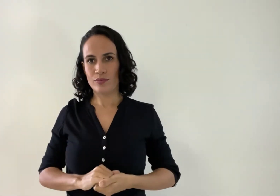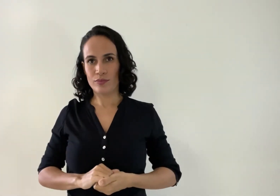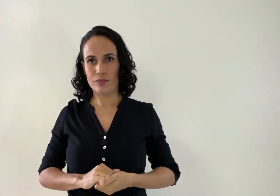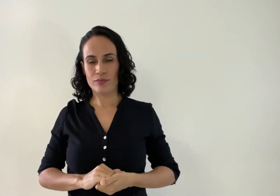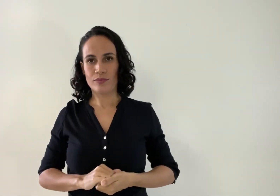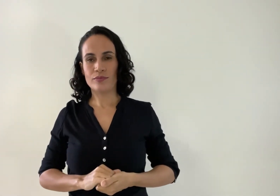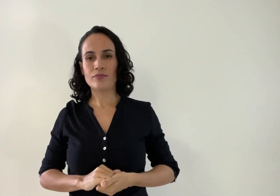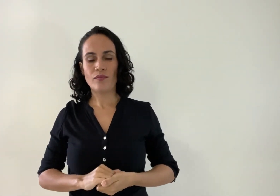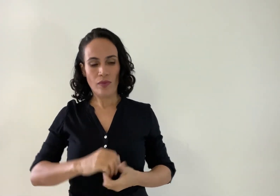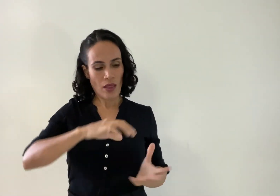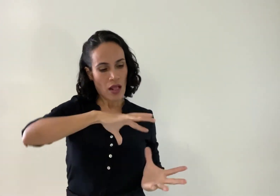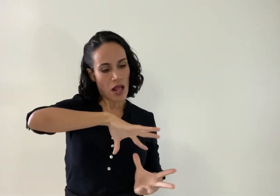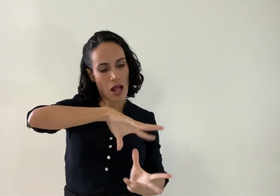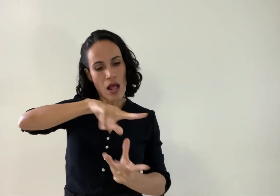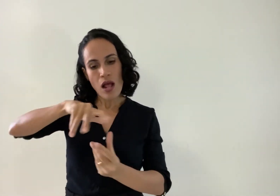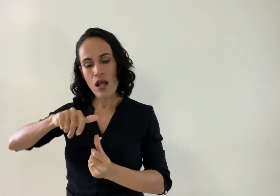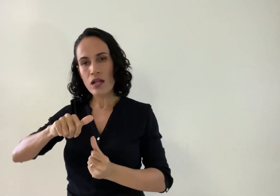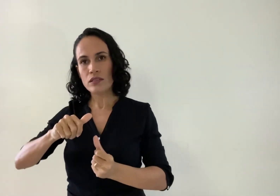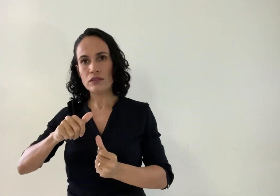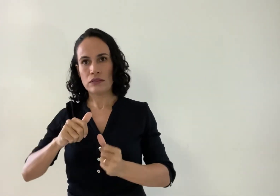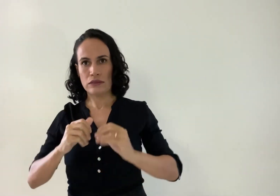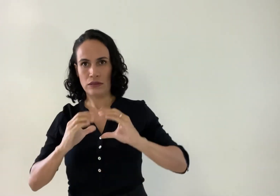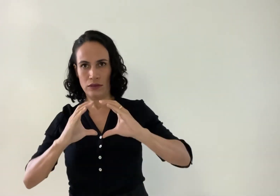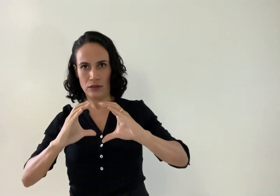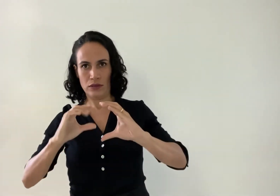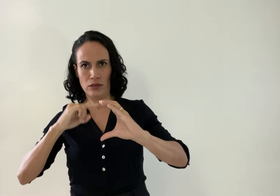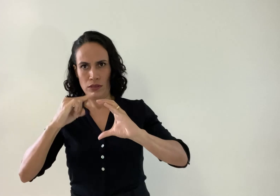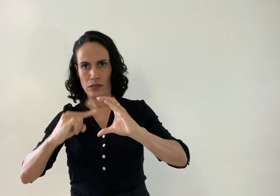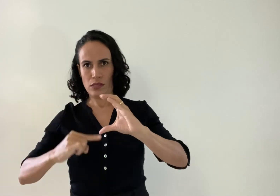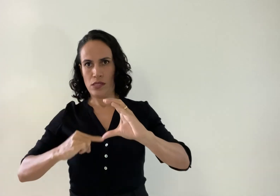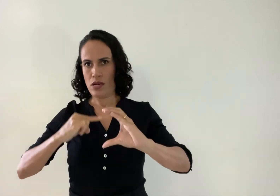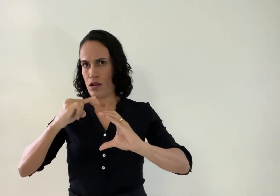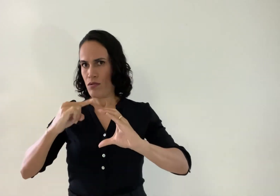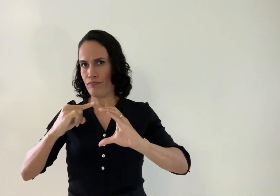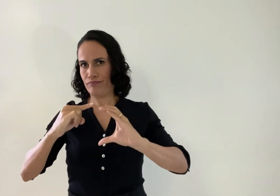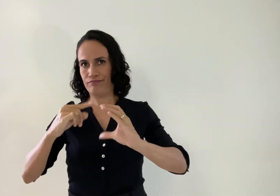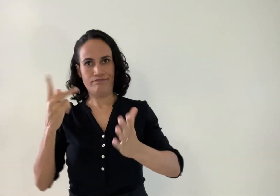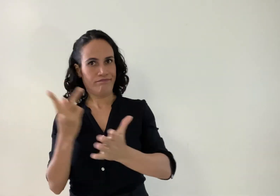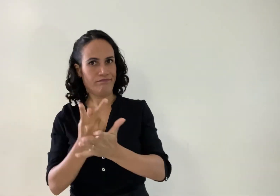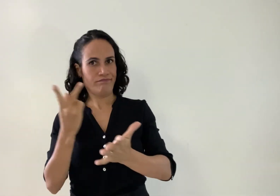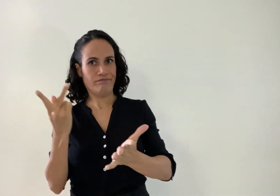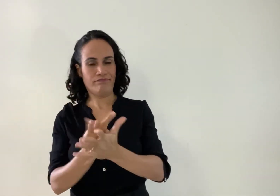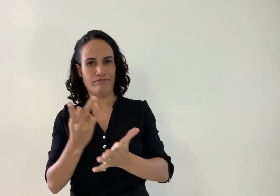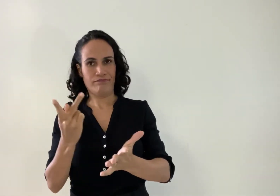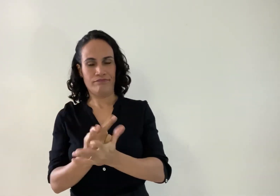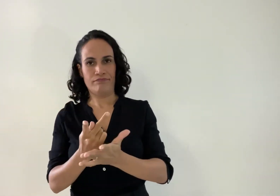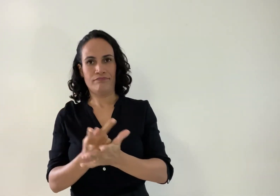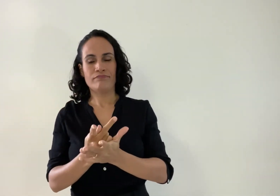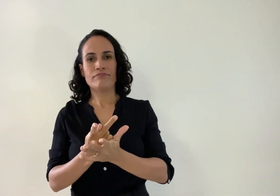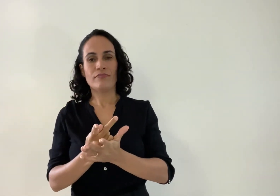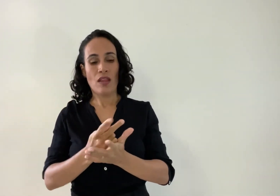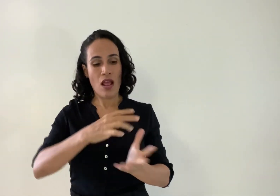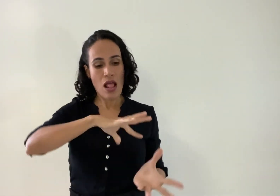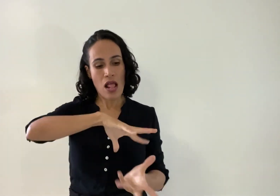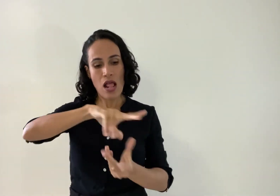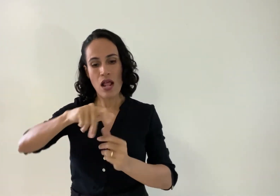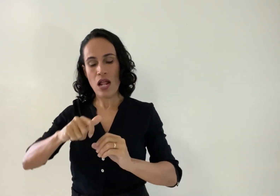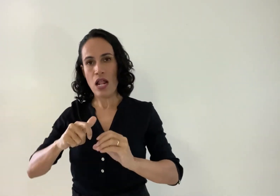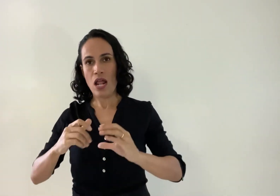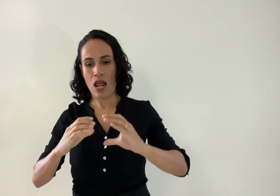uma geóide. Ele é achatado nos polos. Esse achatamento terrestre é em função do movimento de rotação, que nós vamos